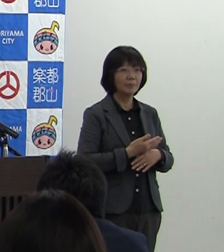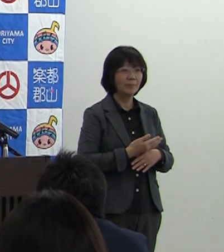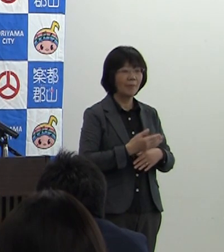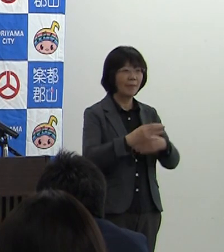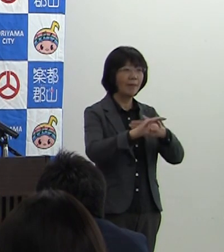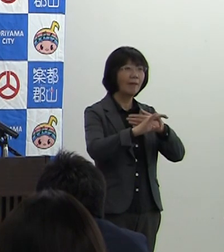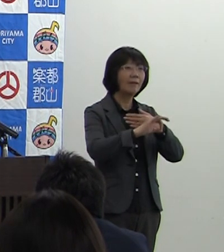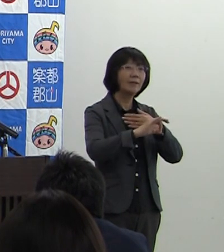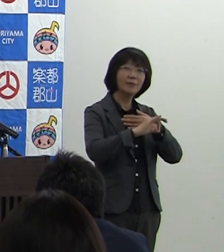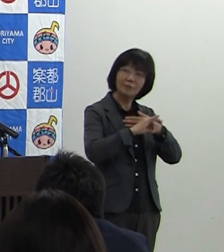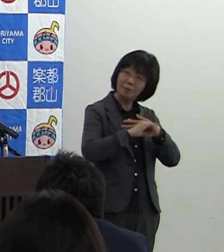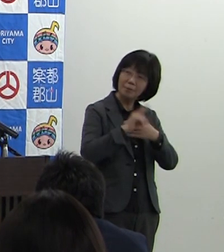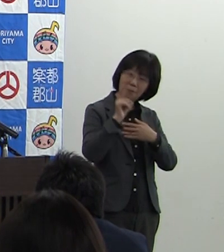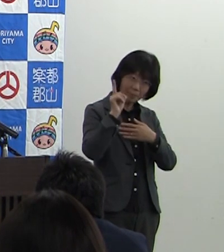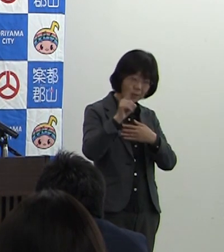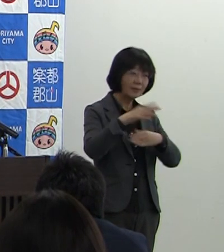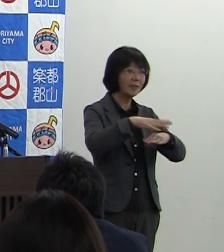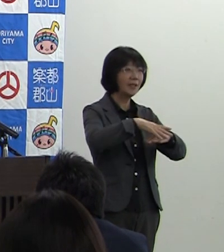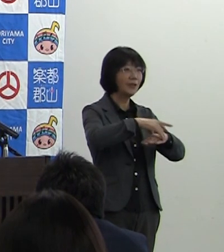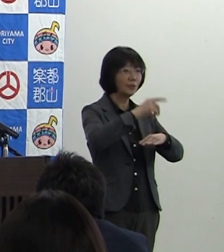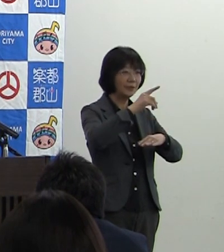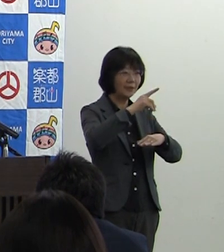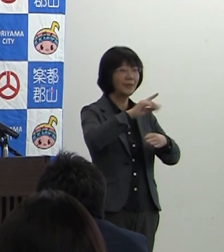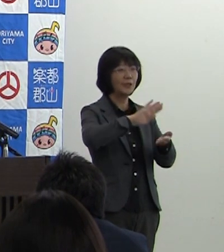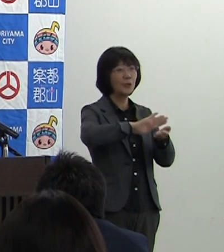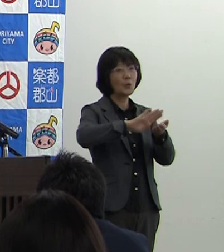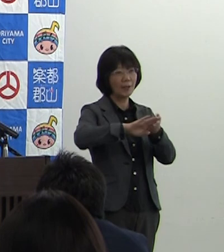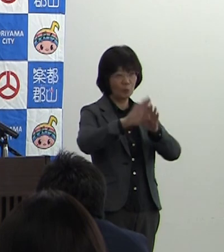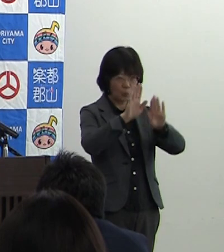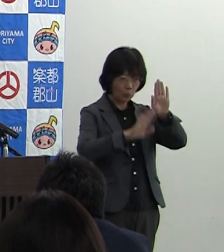像を見ていただきました。もうそれが